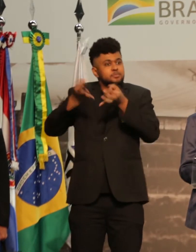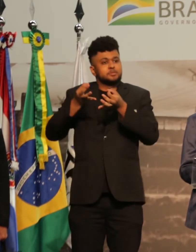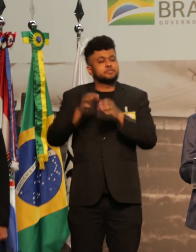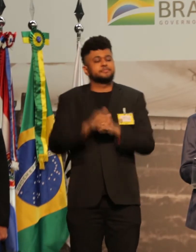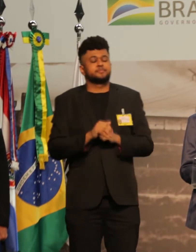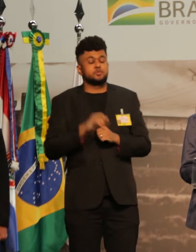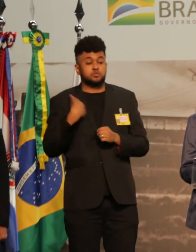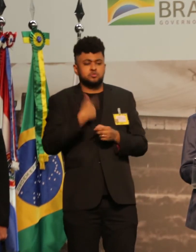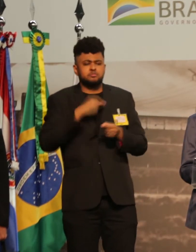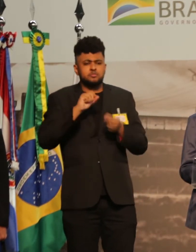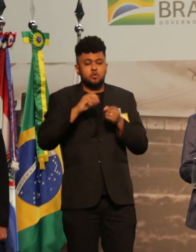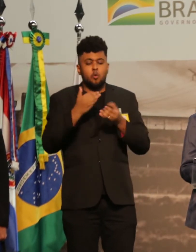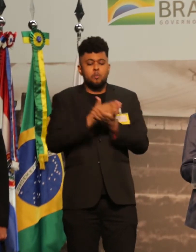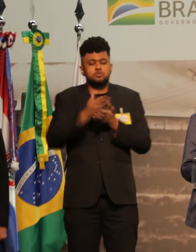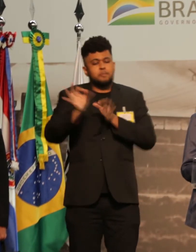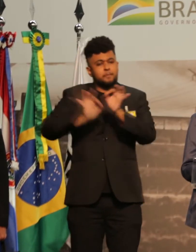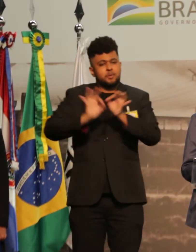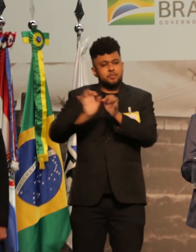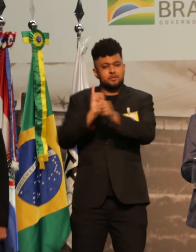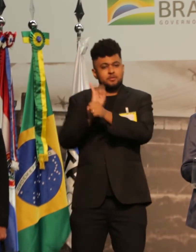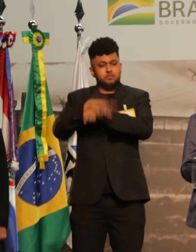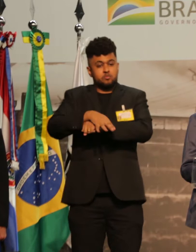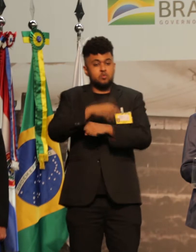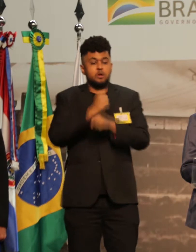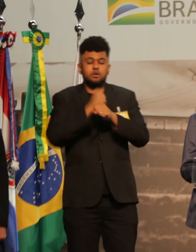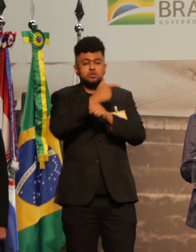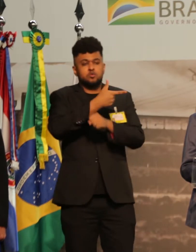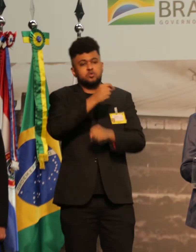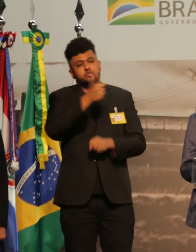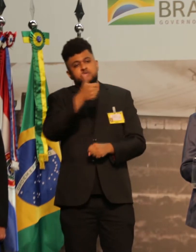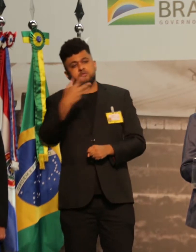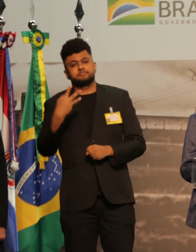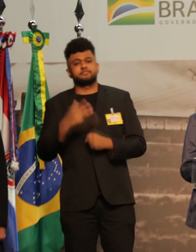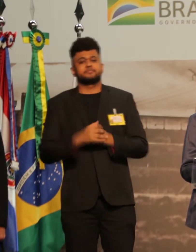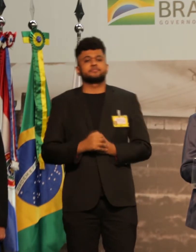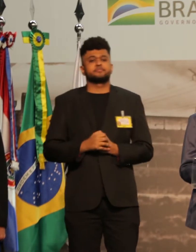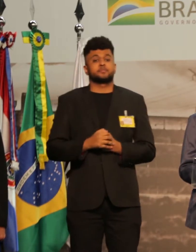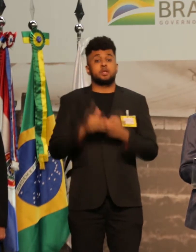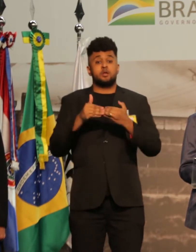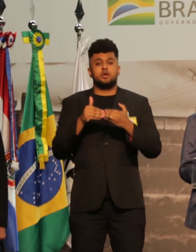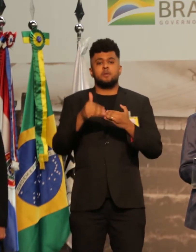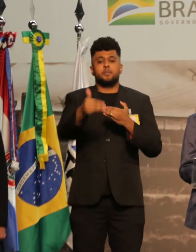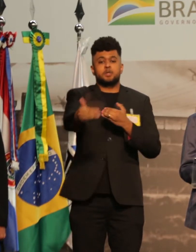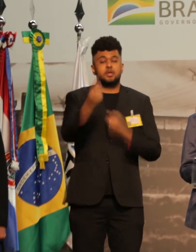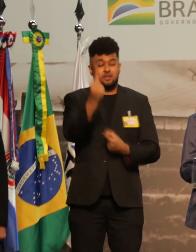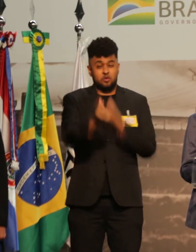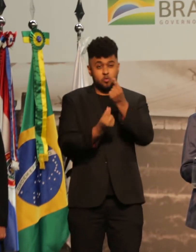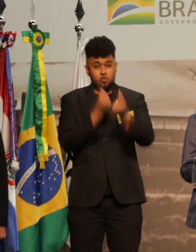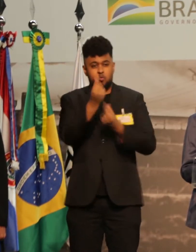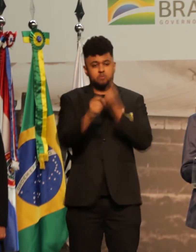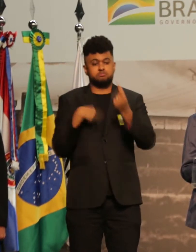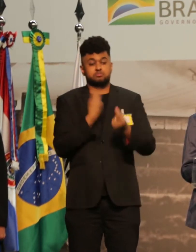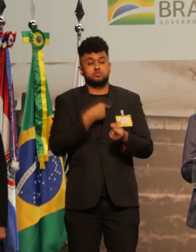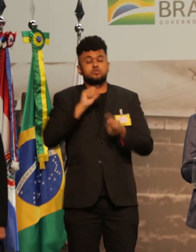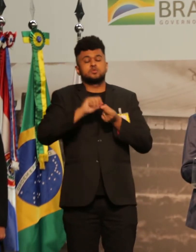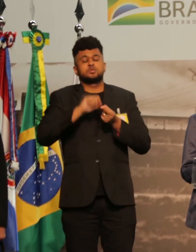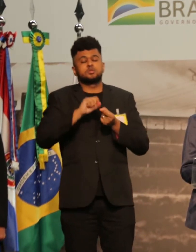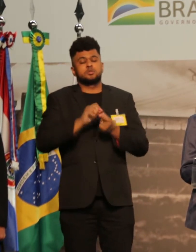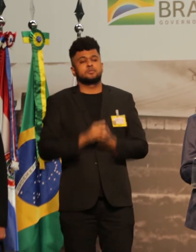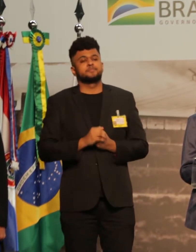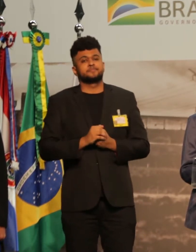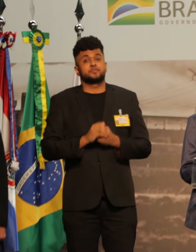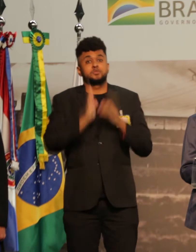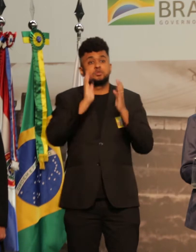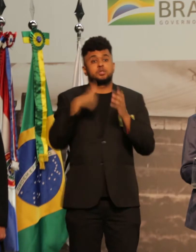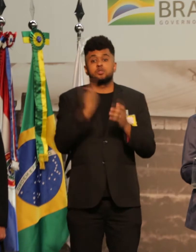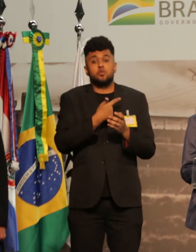e passamos a preparar Itaipu para 2023. A partir das economias que fizemos, já